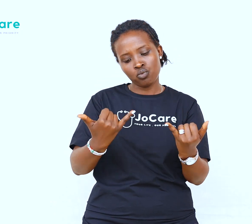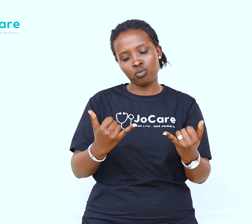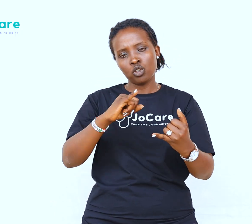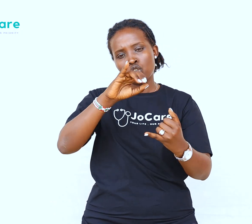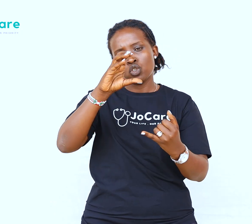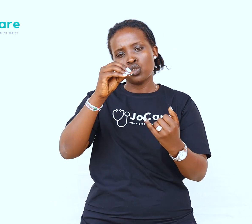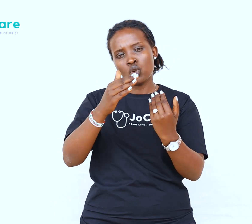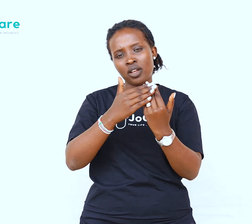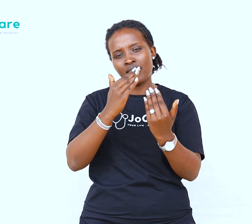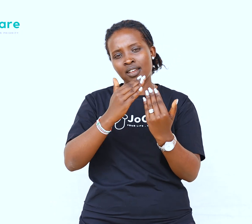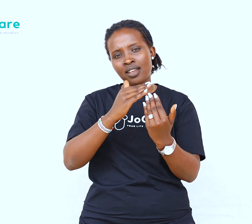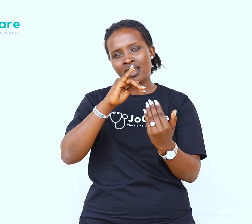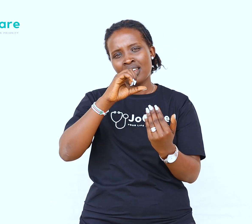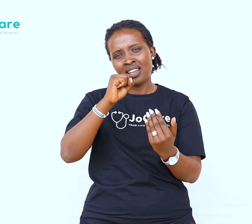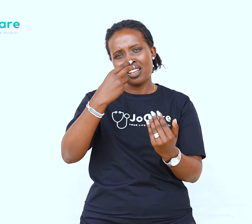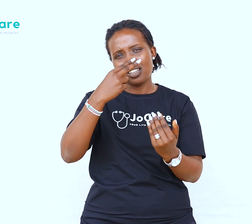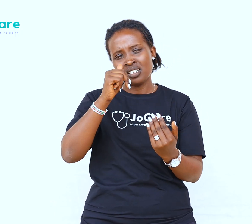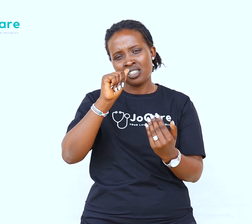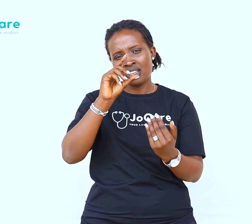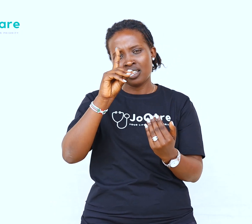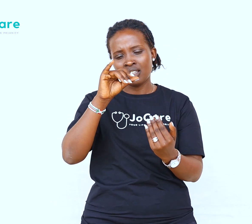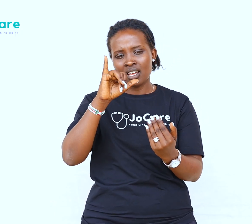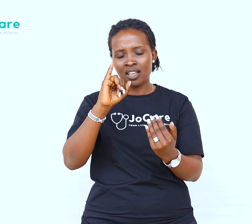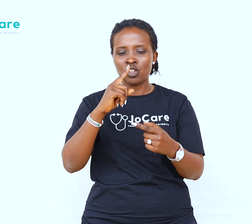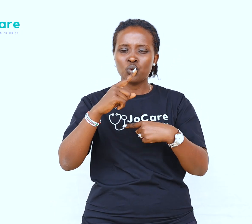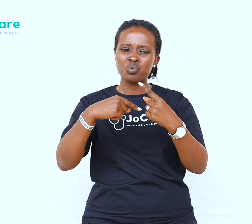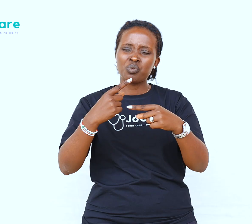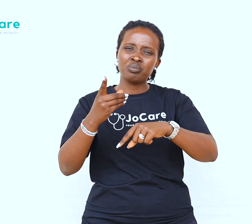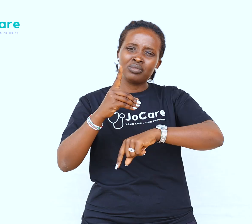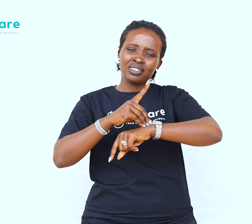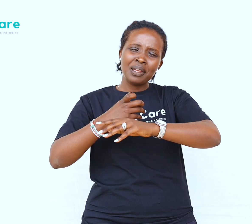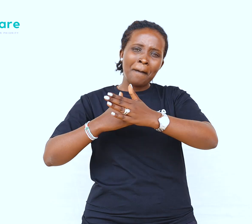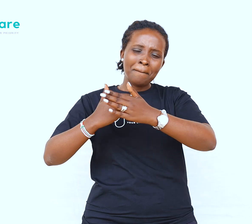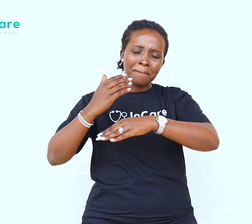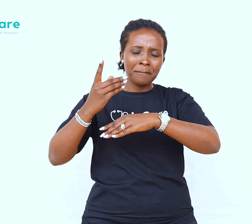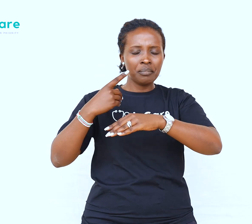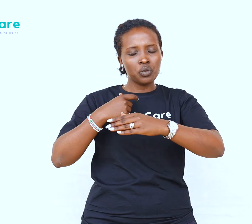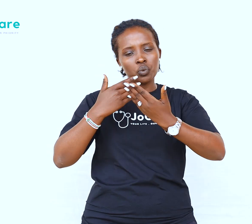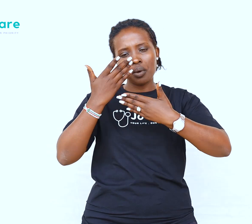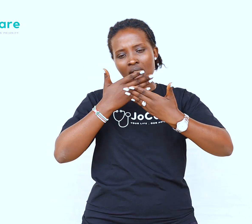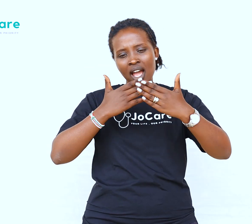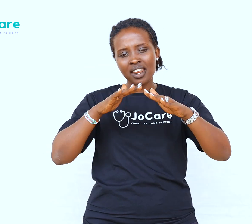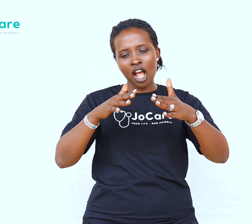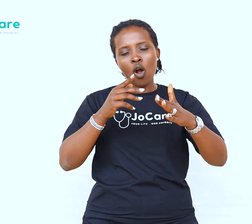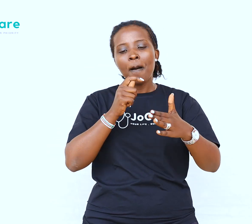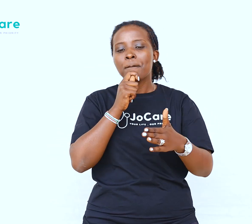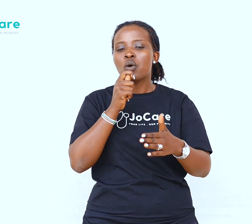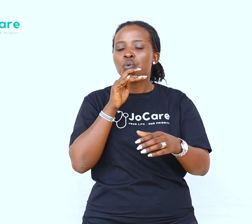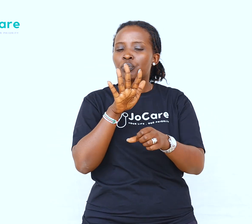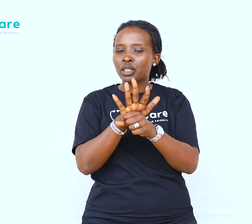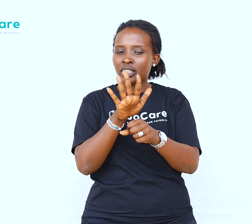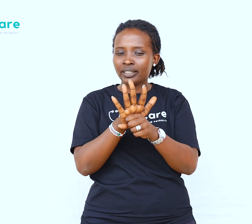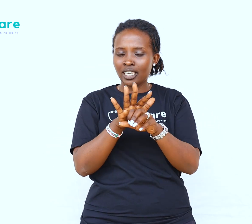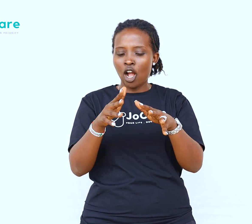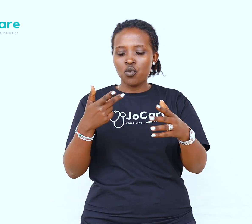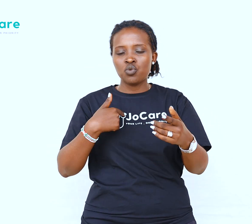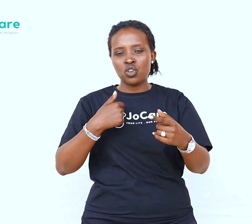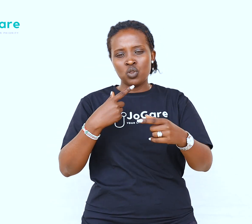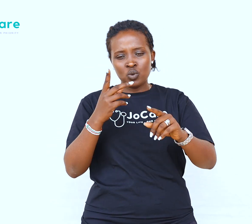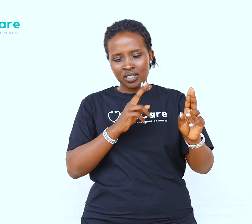ndi Shaddai, tumaze iminsi tubaganira ku bigendanye n'amakuru menshi nkuko dusanzwe tubikora